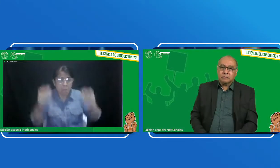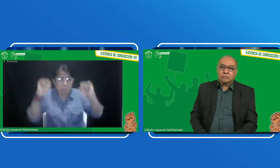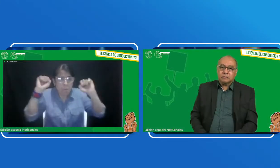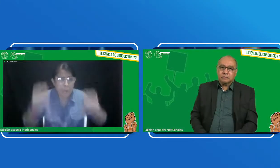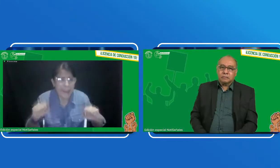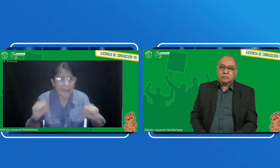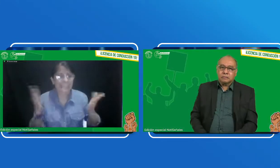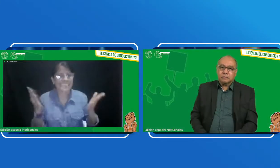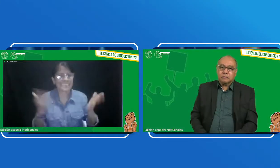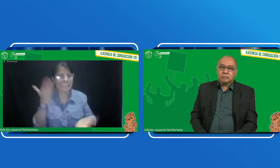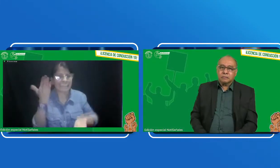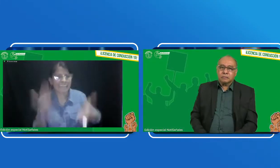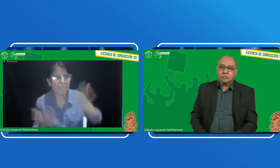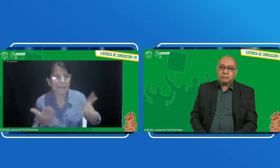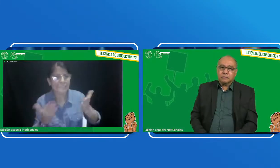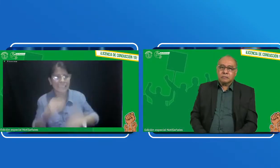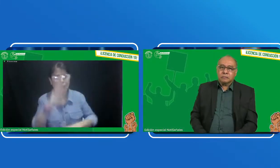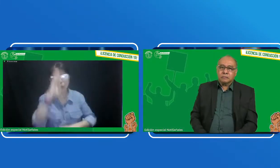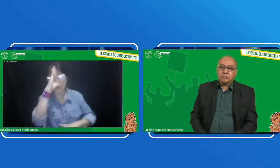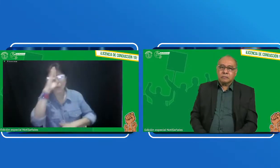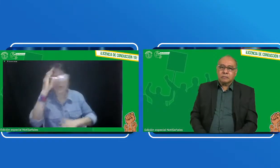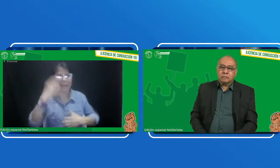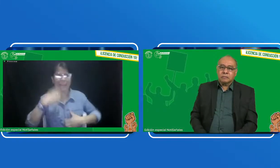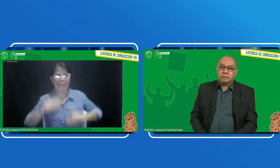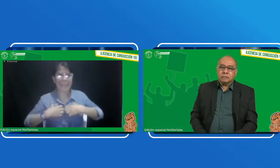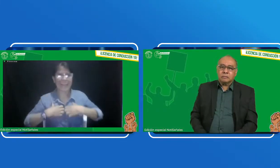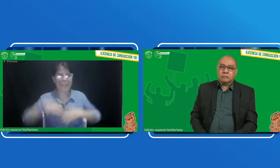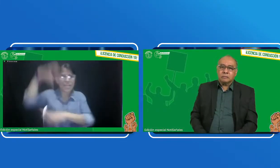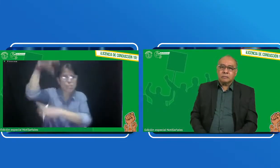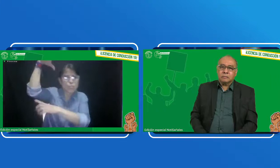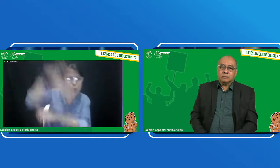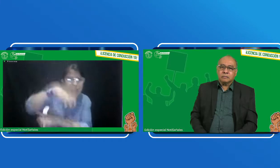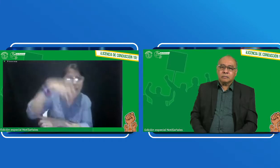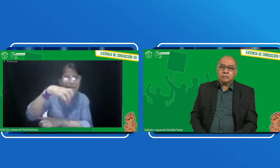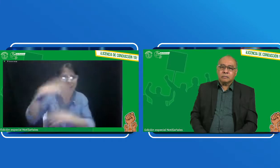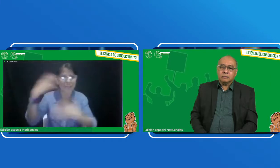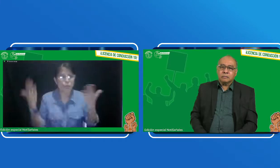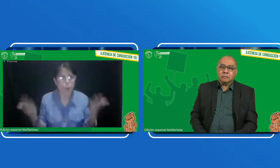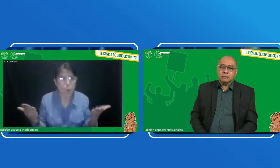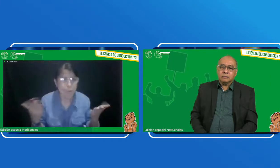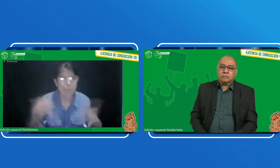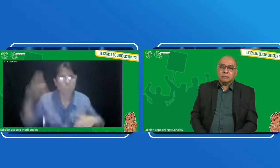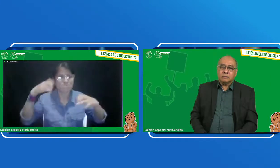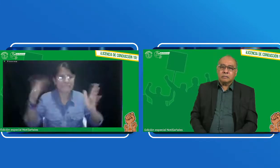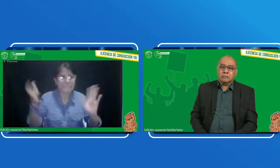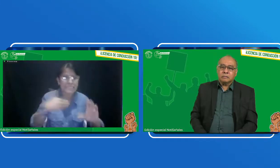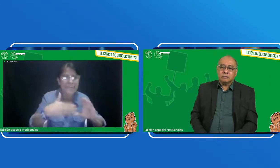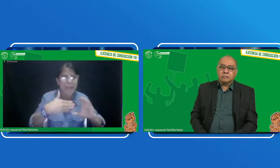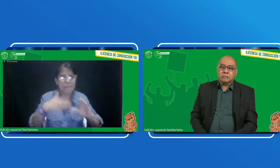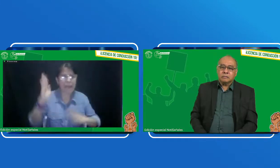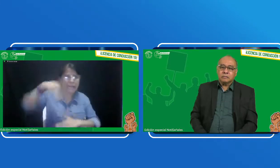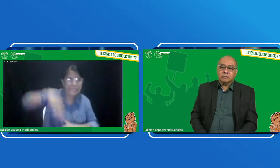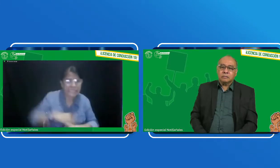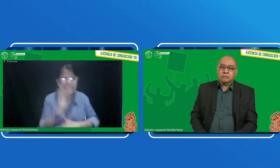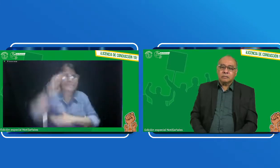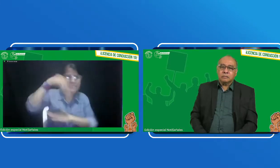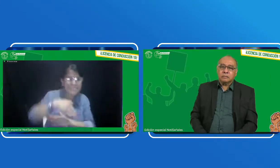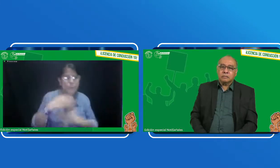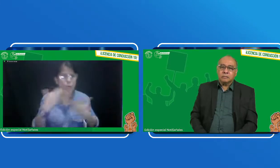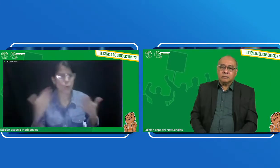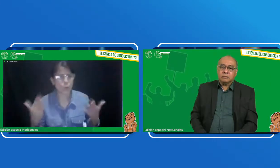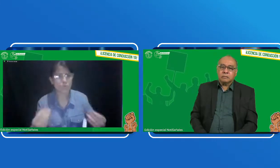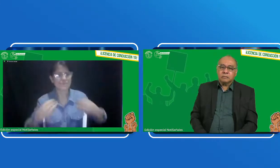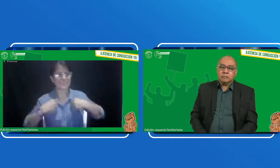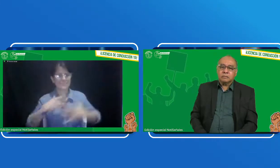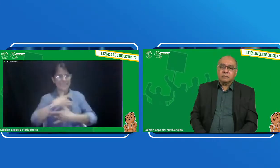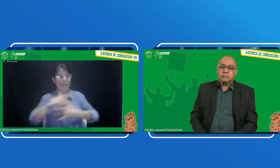de variables. Les sugiero a quienes vengan que traigan carpas, pero pues todavía estamos pensando en el clima, si hace sol,